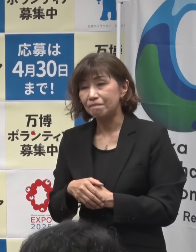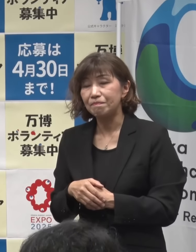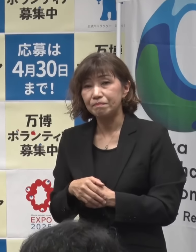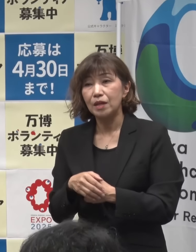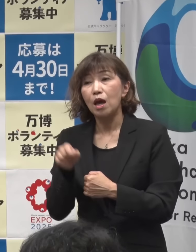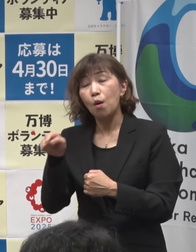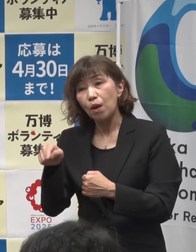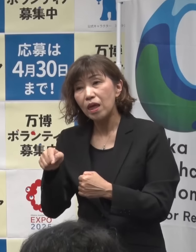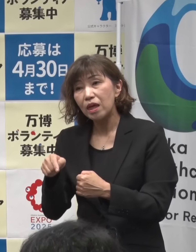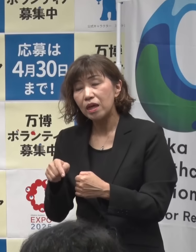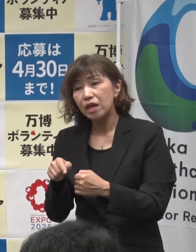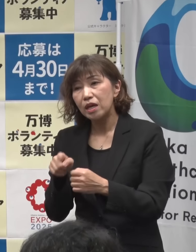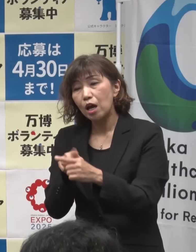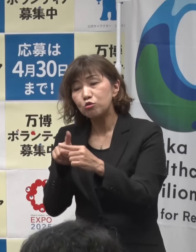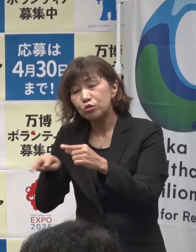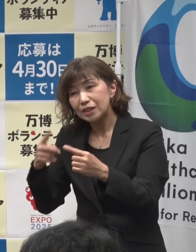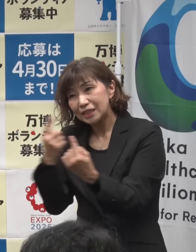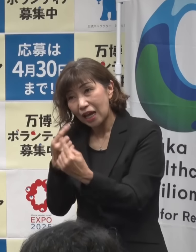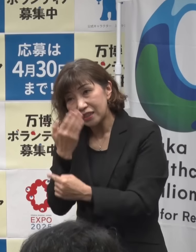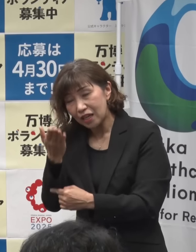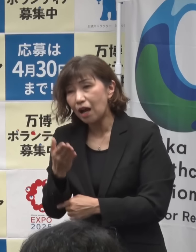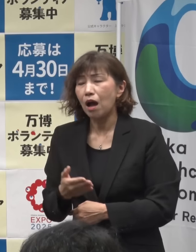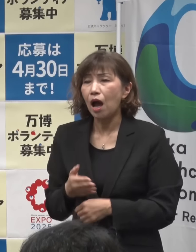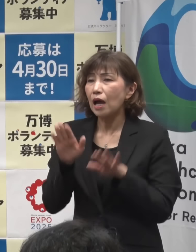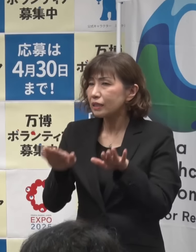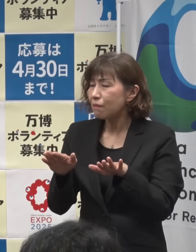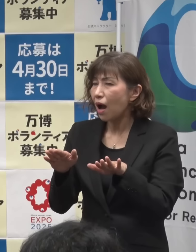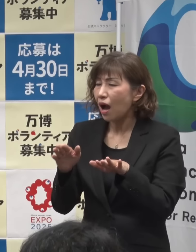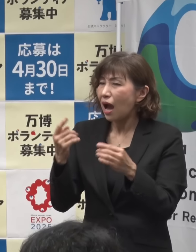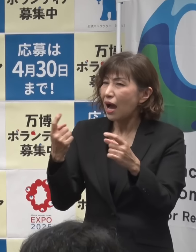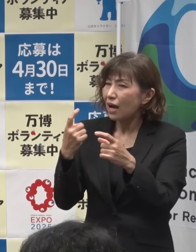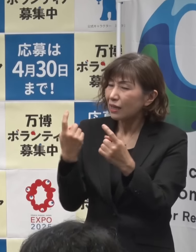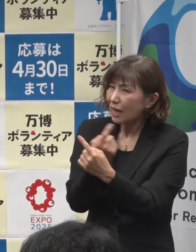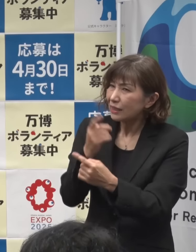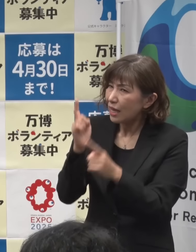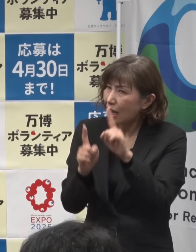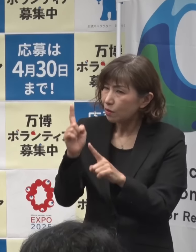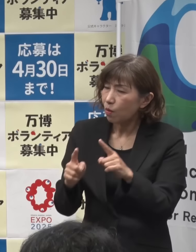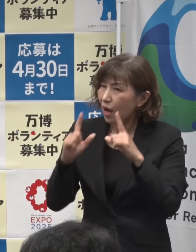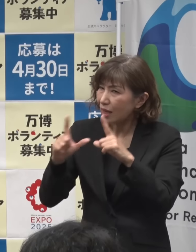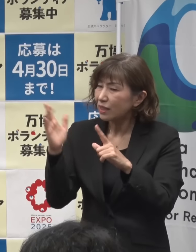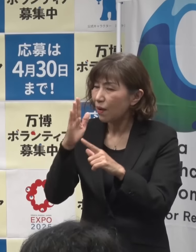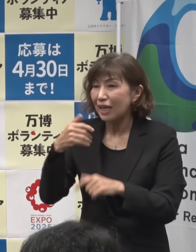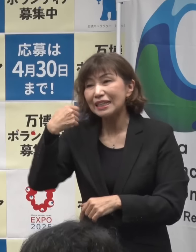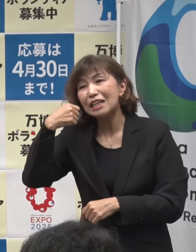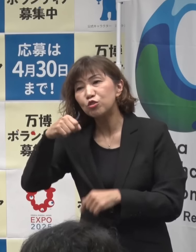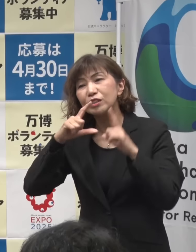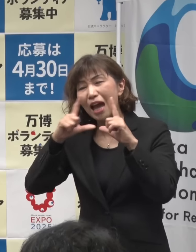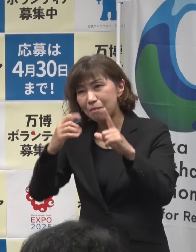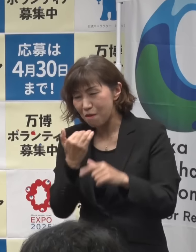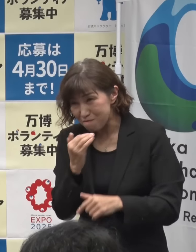するかどうかちょっと僕は今判断できないですけれども、あのしっかりとした防災計画を夏に作ります。 ありがとうございます。